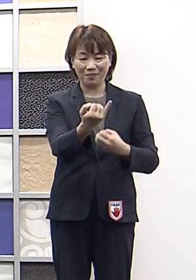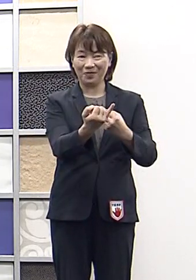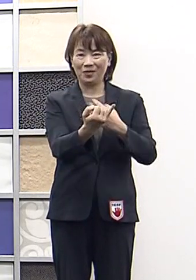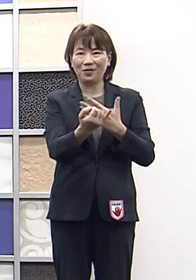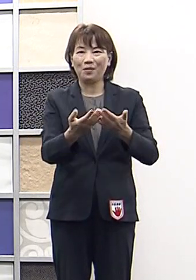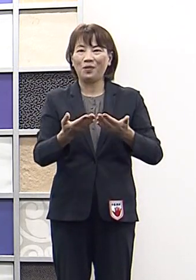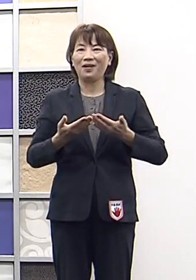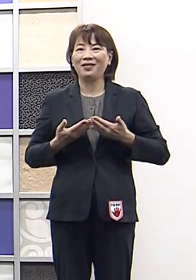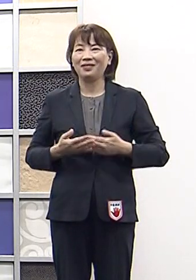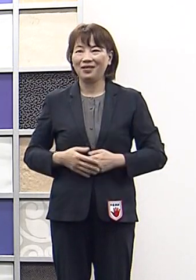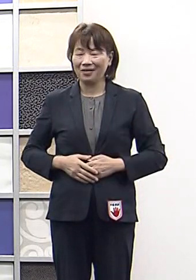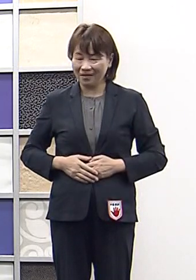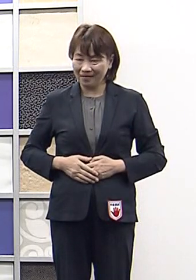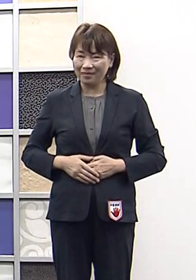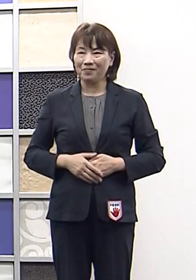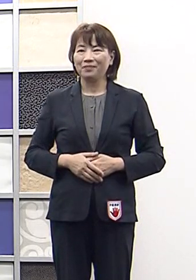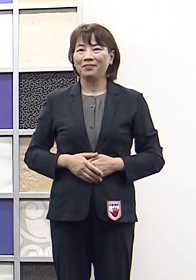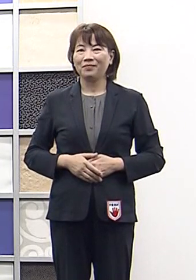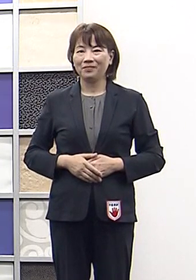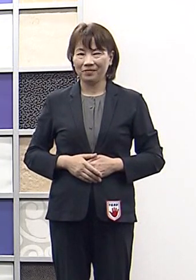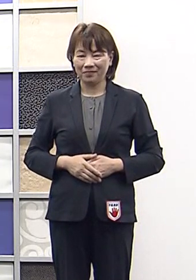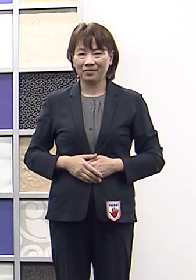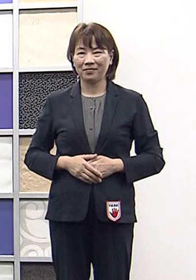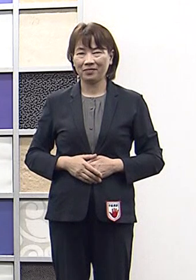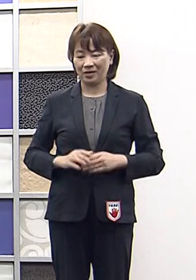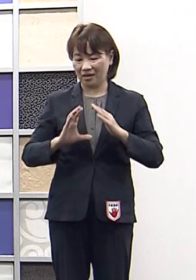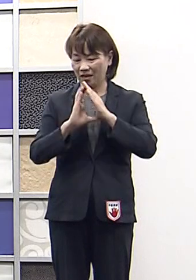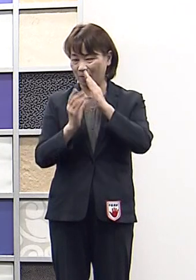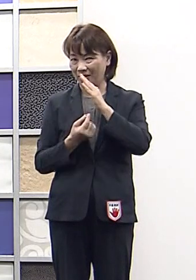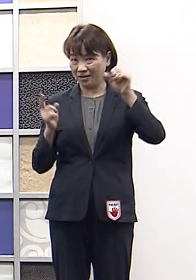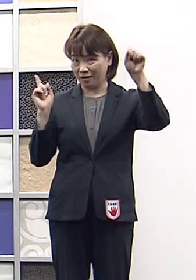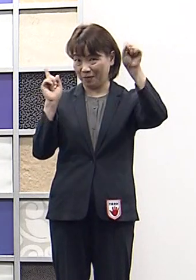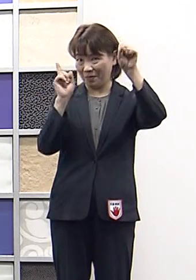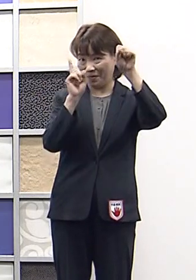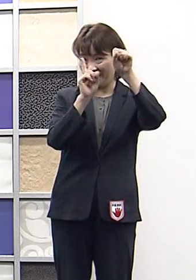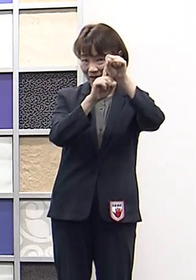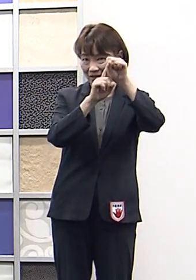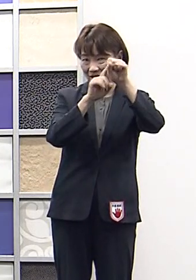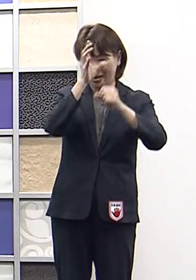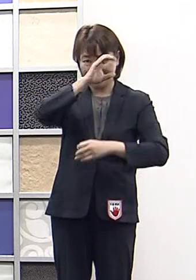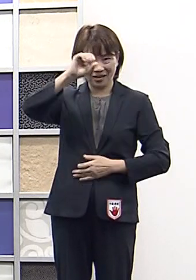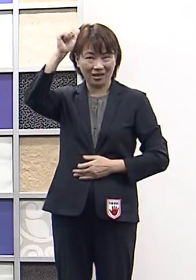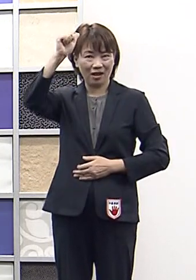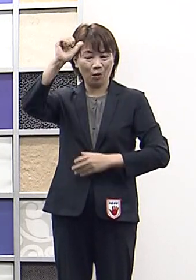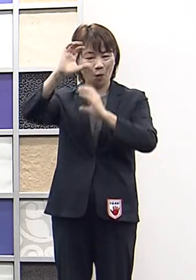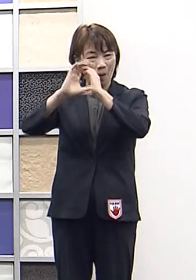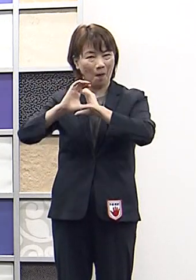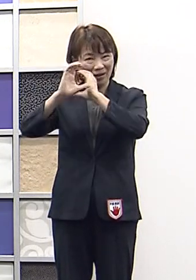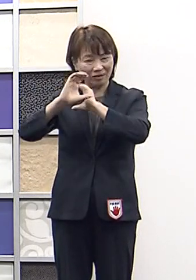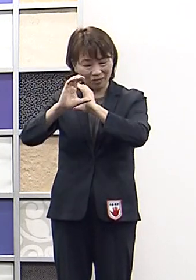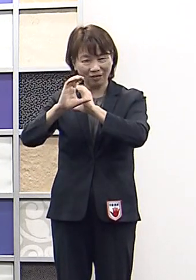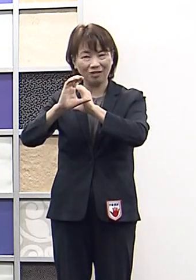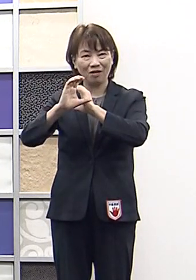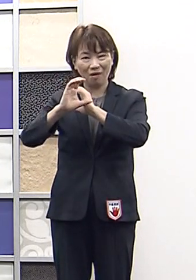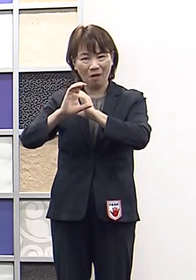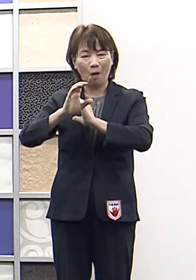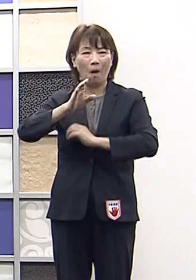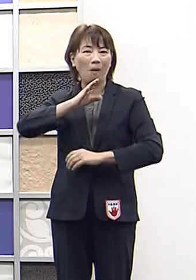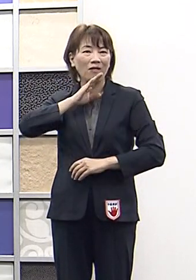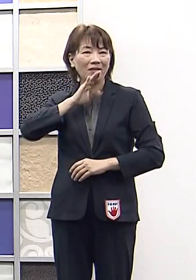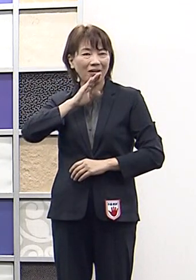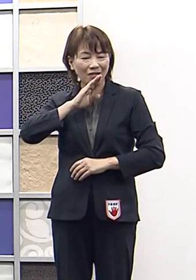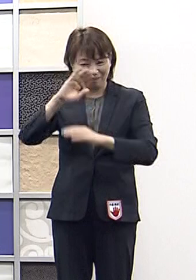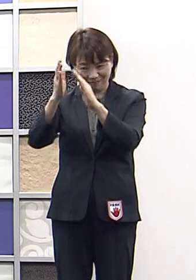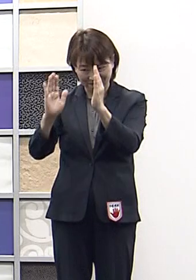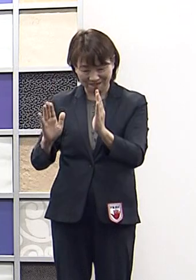うずっとこれまで目指してきた新元寇祭りのあるべき姿かなということで、本当にありがた